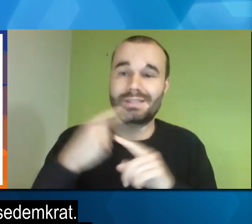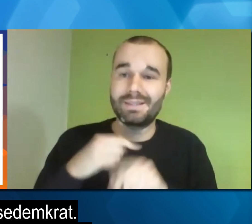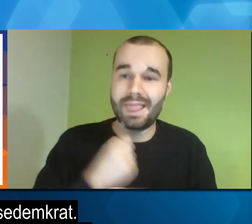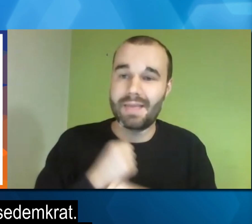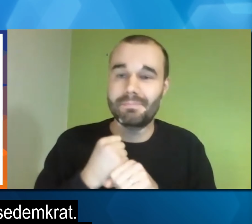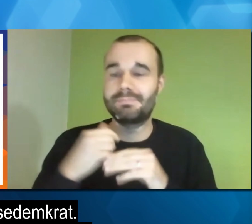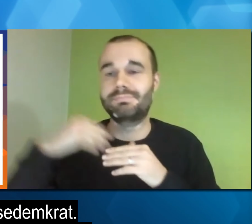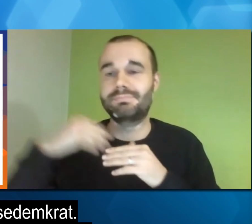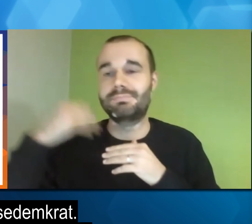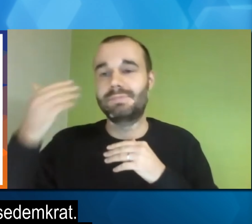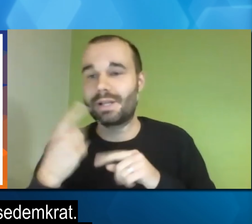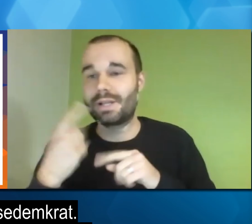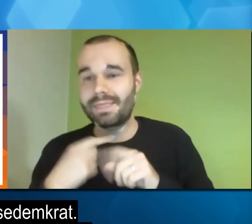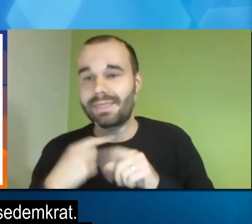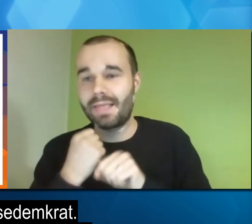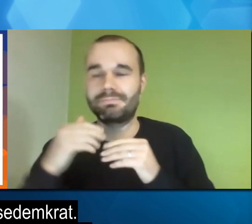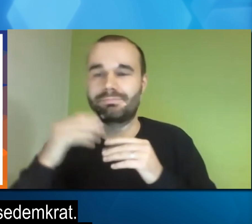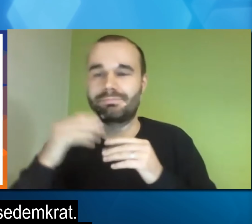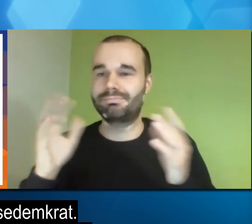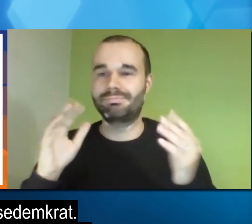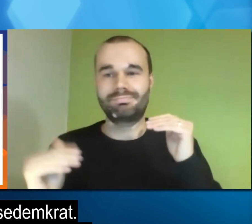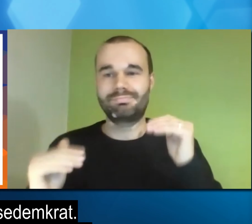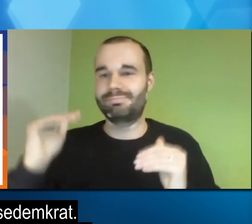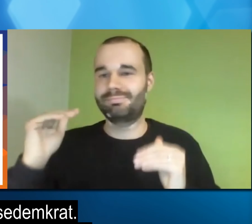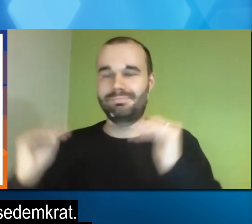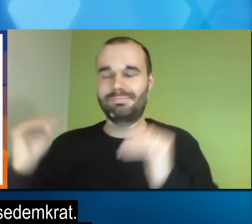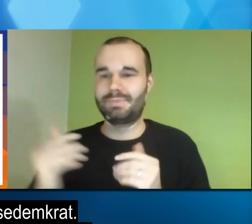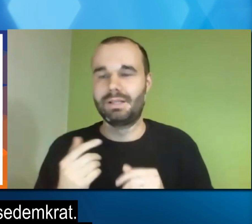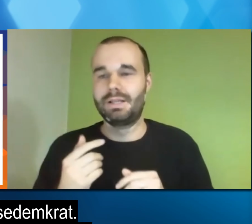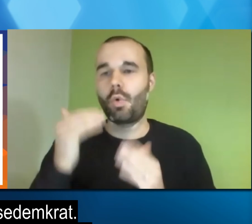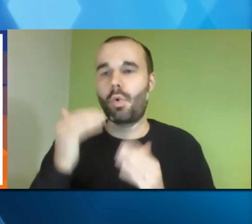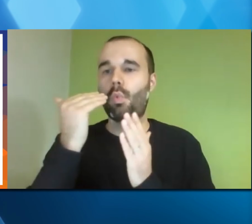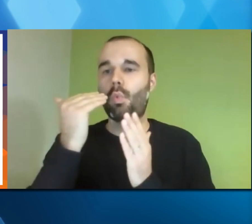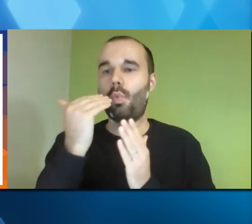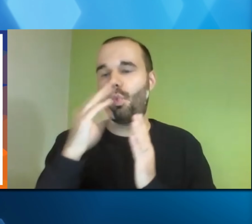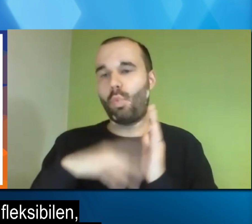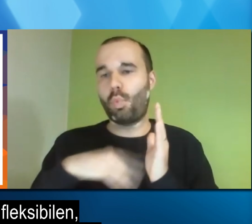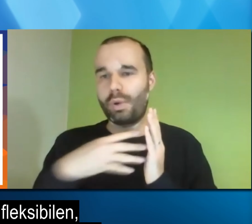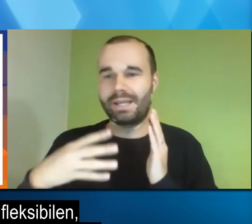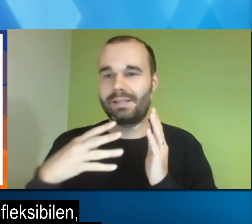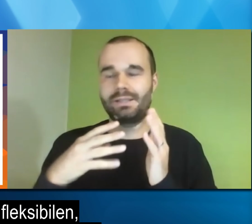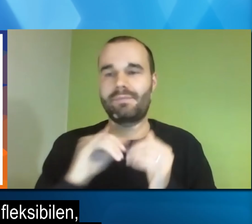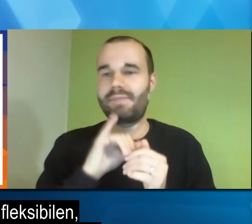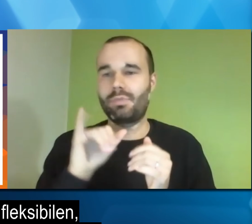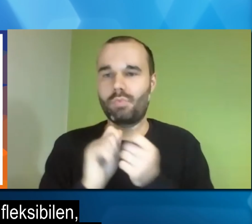včasih 3-krat, včasih tudi 7-krat, tako da urnik se je vedno spreminjal.